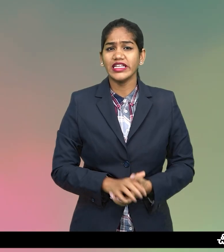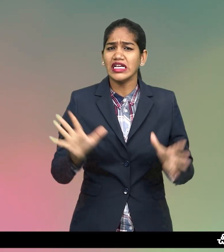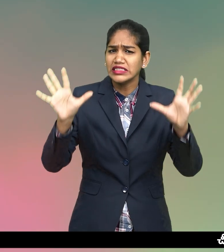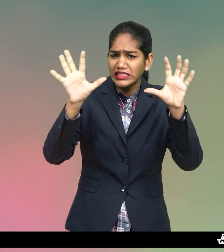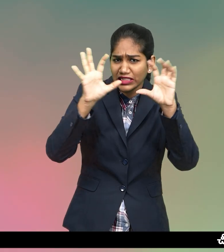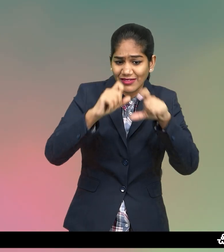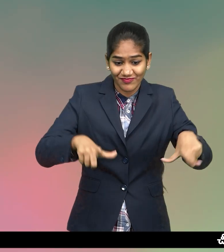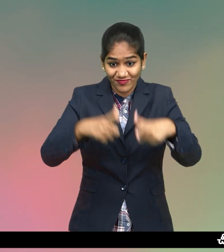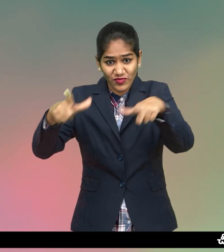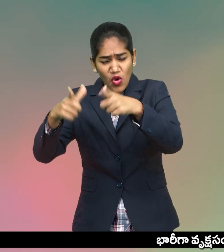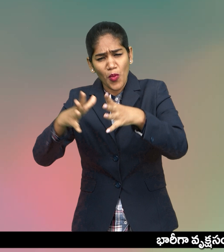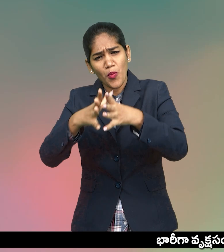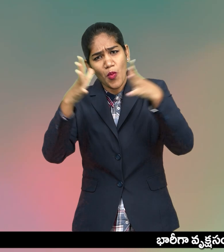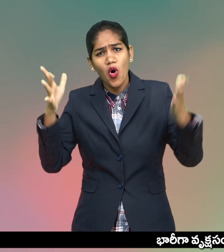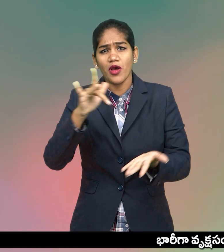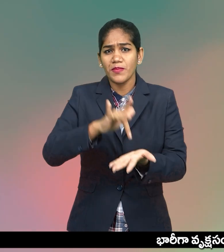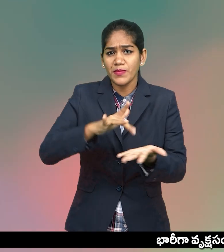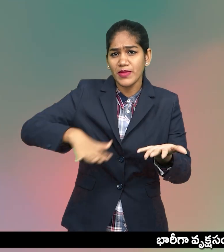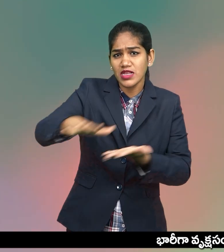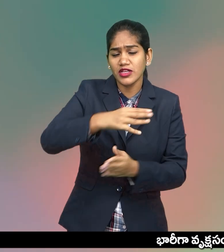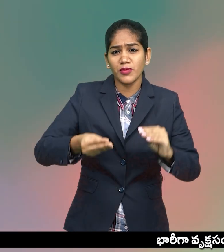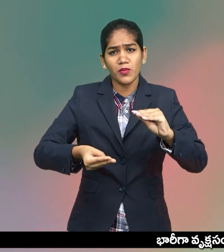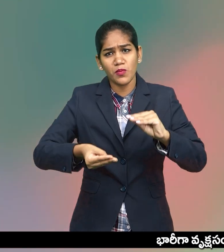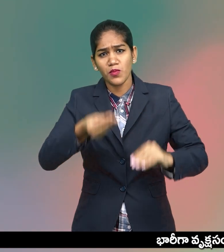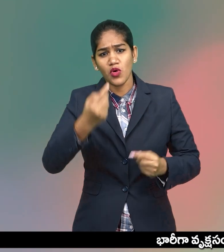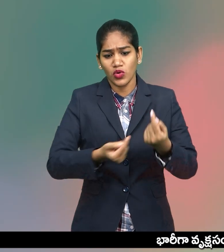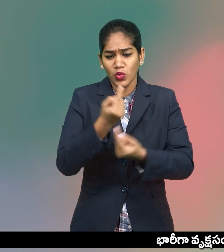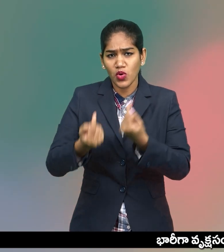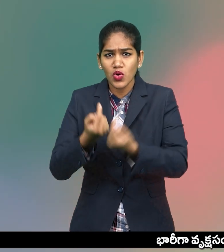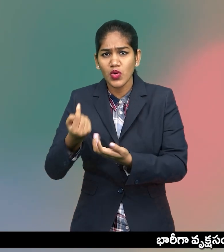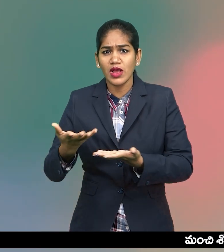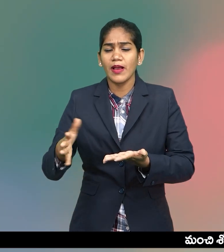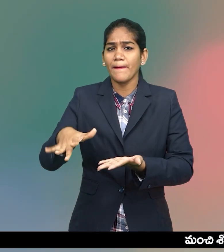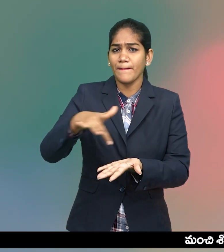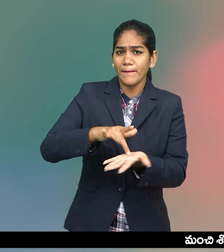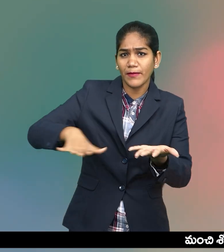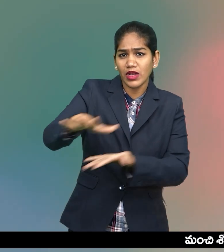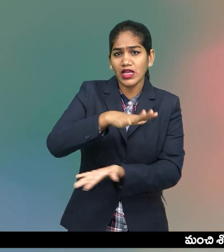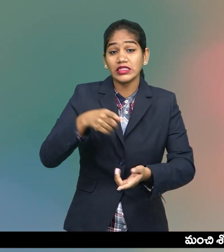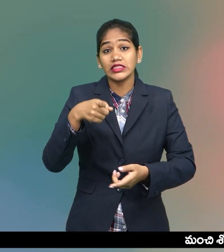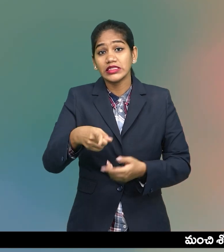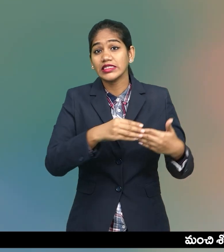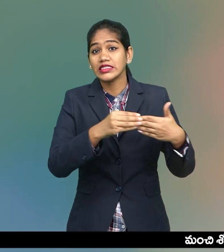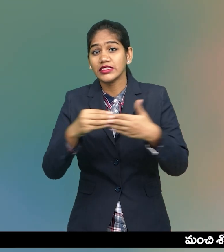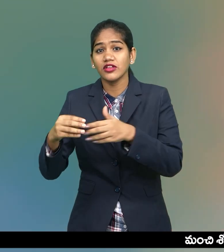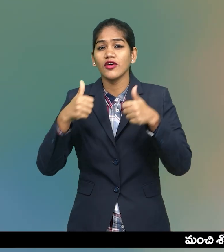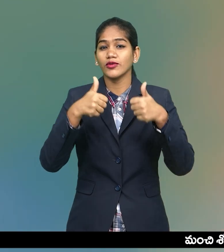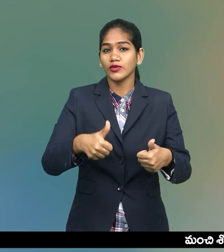చీకటి ప్రాంతాలు భారీగా వృక్షసంపద ఉన్న ప్రాంతాలు వంటివి మంచి శోషకాలుగా ఉంటాయి.